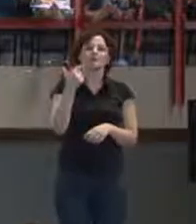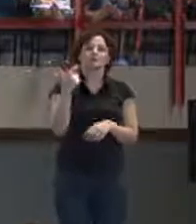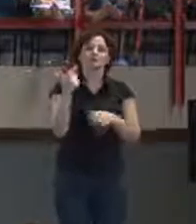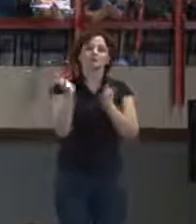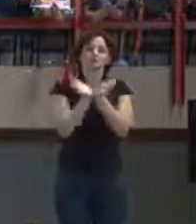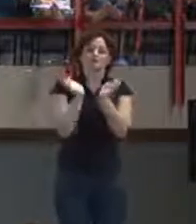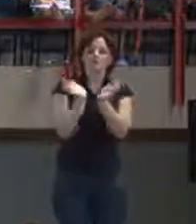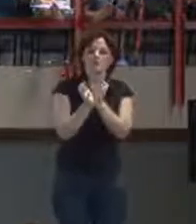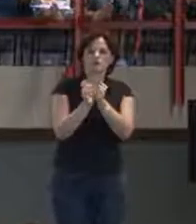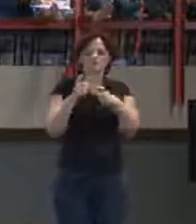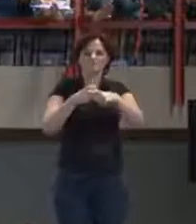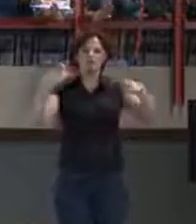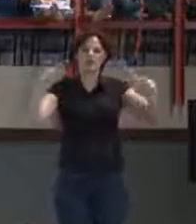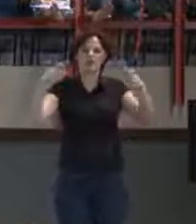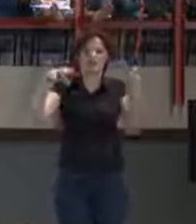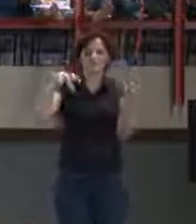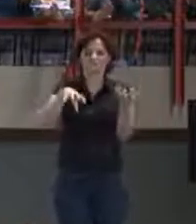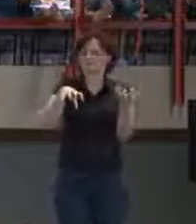bancada do Congresso?